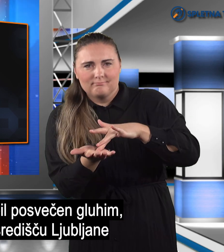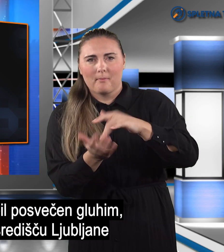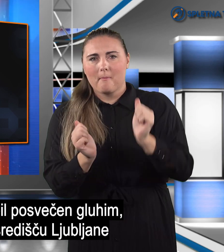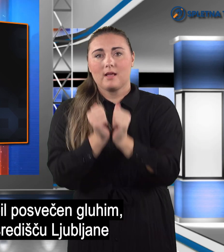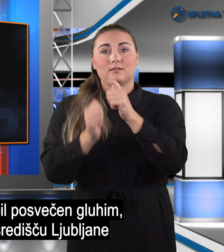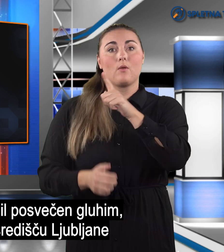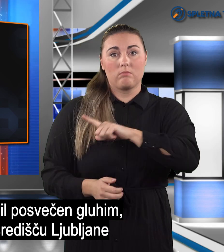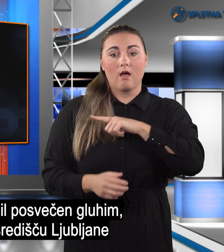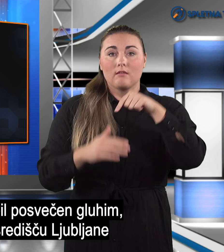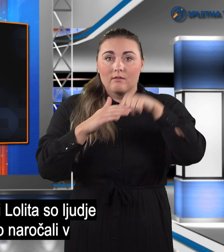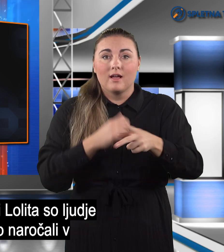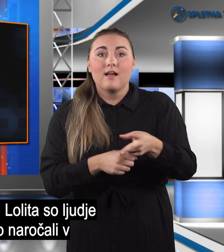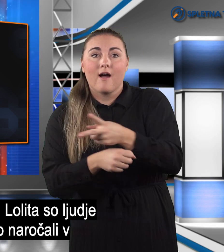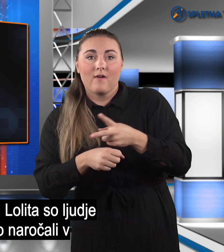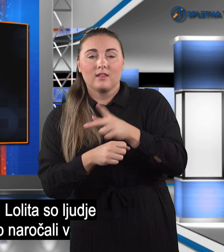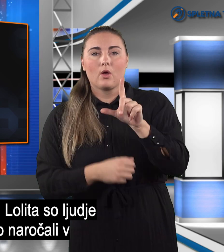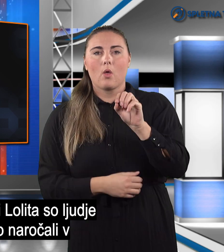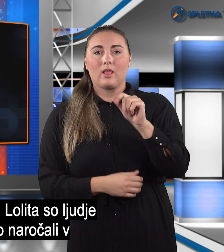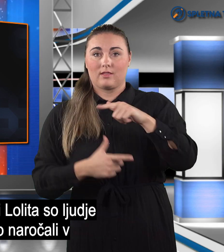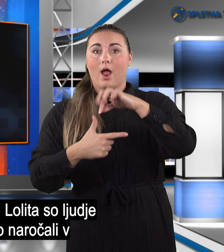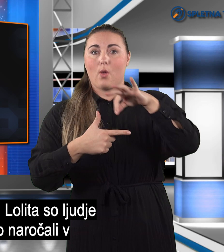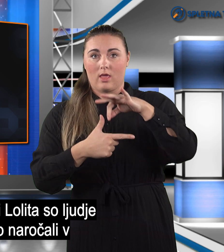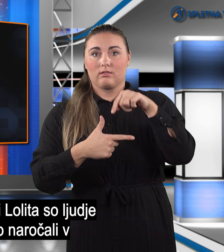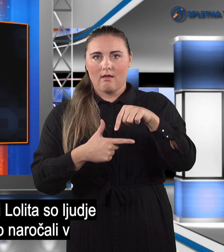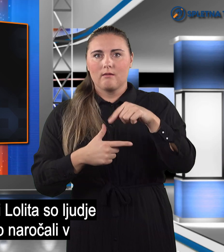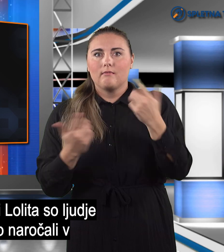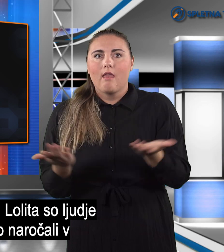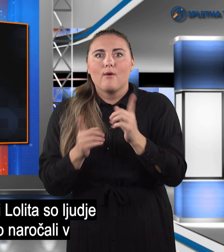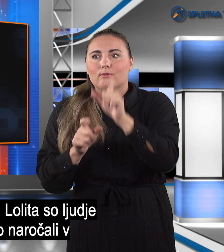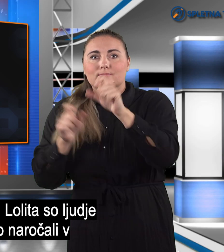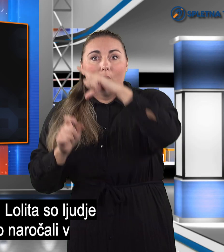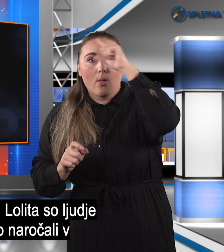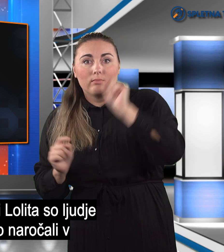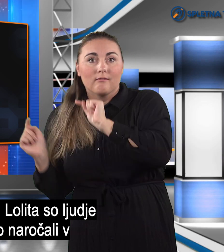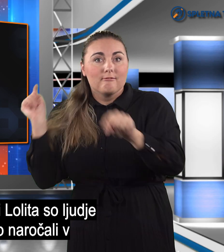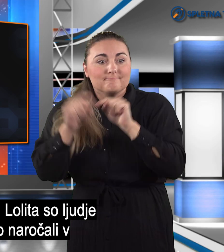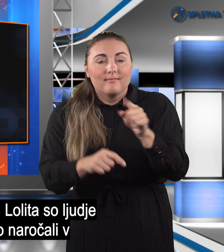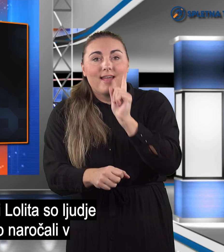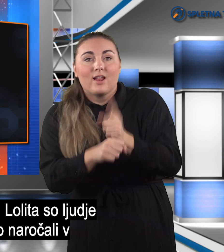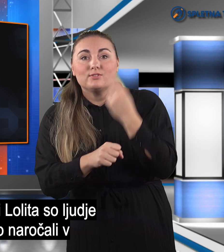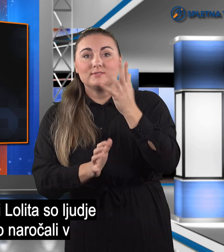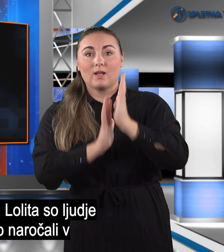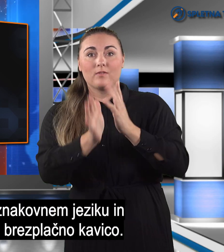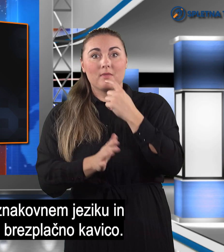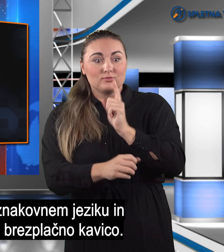v kavarni Lolita so ljudje lahko naročali v slovenskem znakovnem jeziku in so zato dobili brezplačno